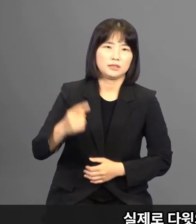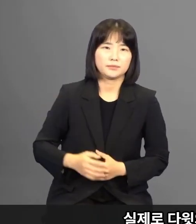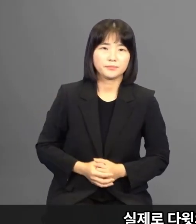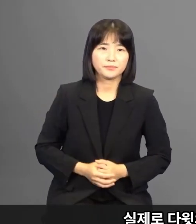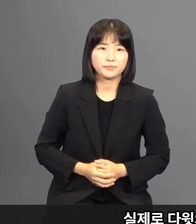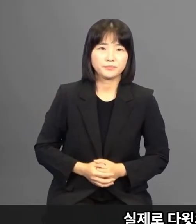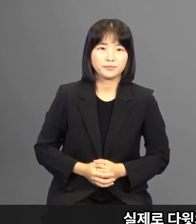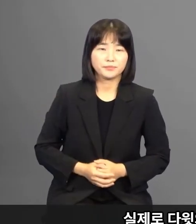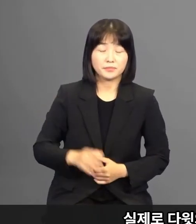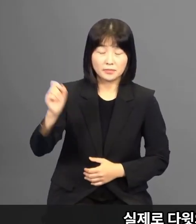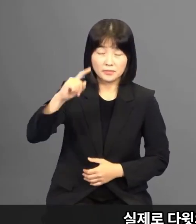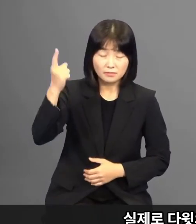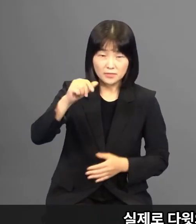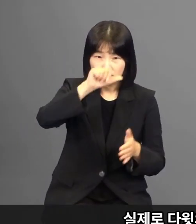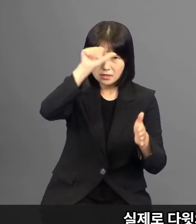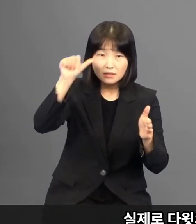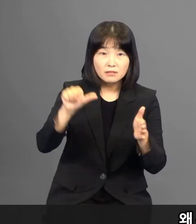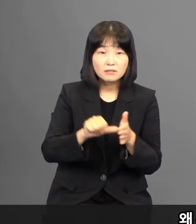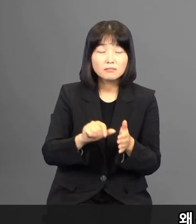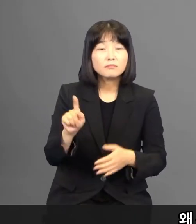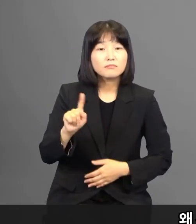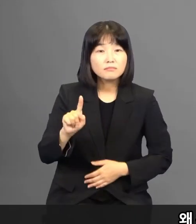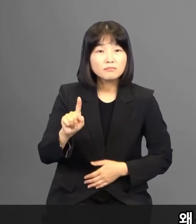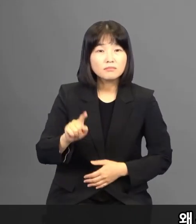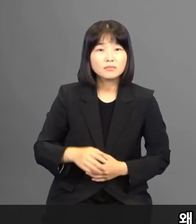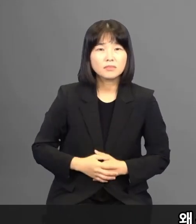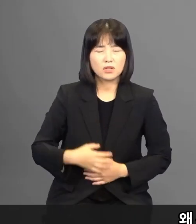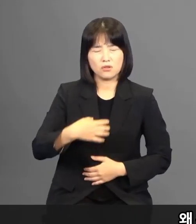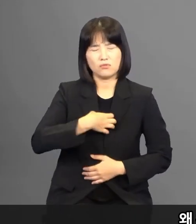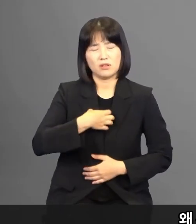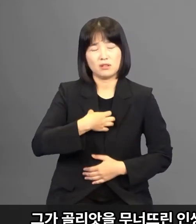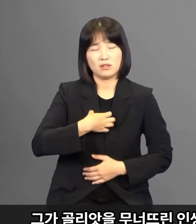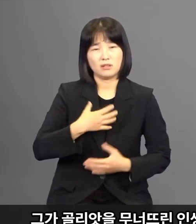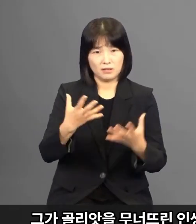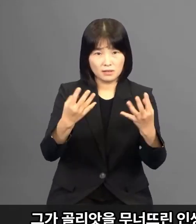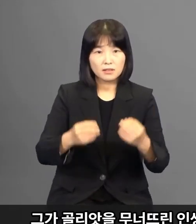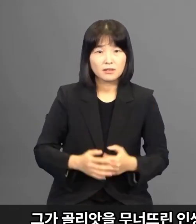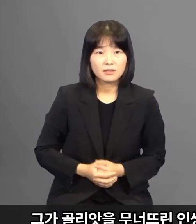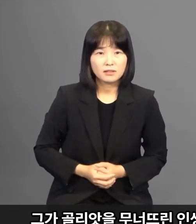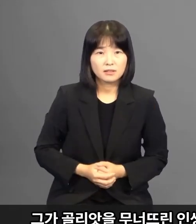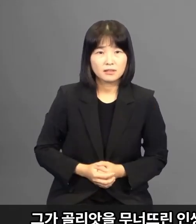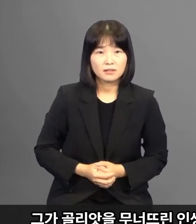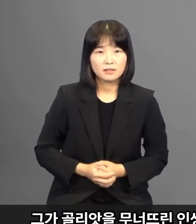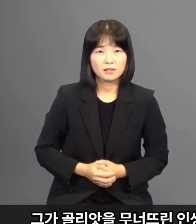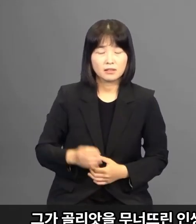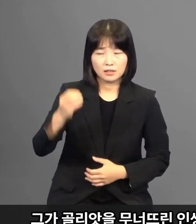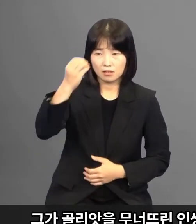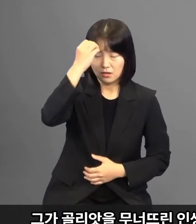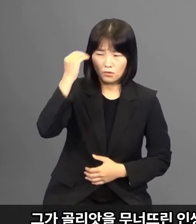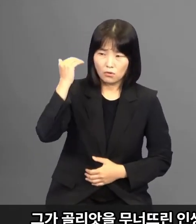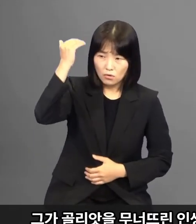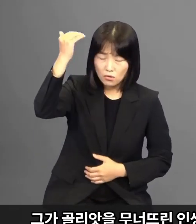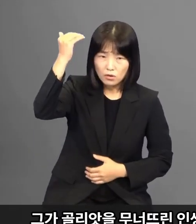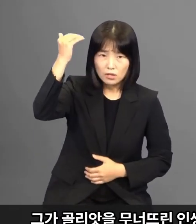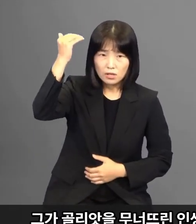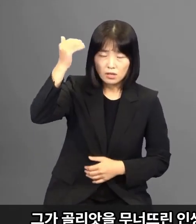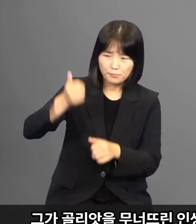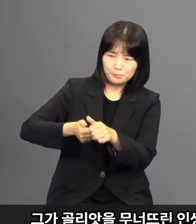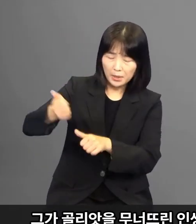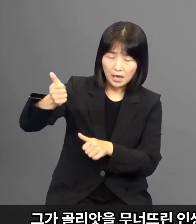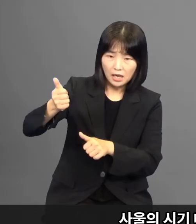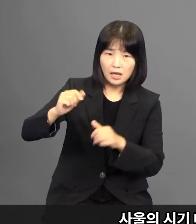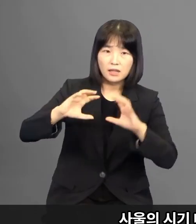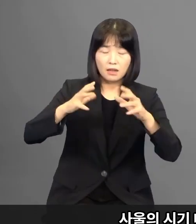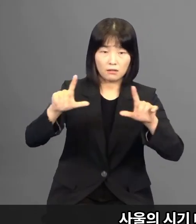실제로 다윗의 인생이 어떠했습니까? 왜 위기가 있었죠? 그가 골리앗을 무너뜨린 인생의 어떻게 보면 나라의 영웅이